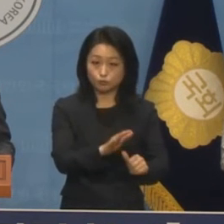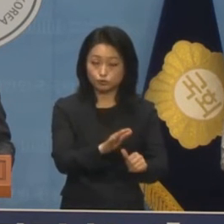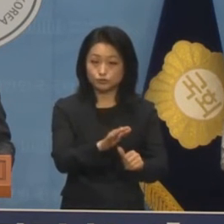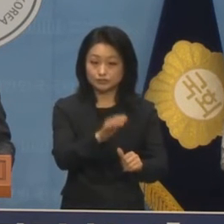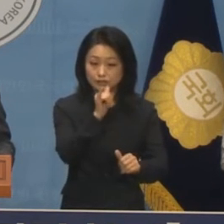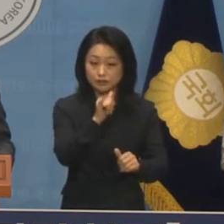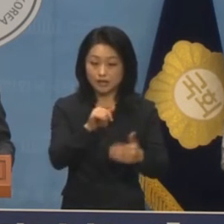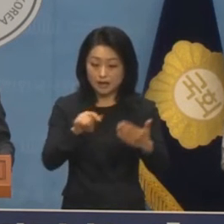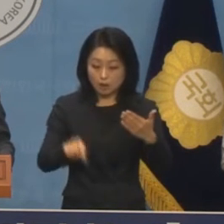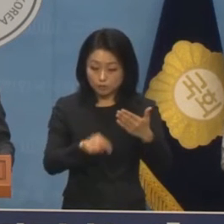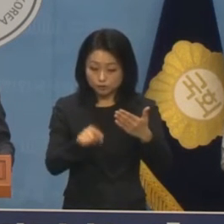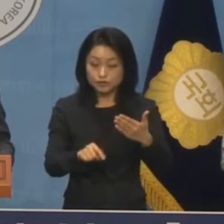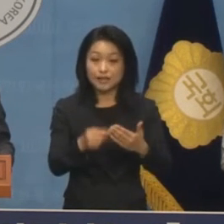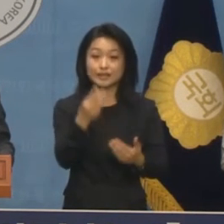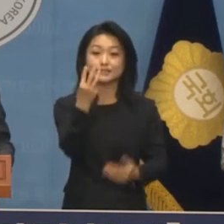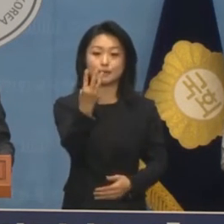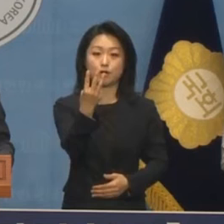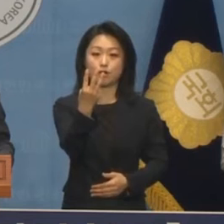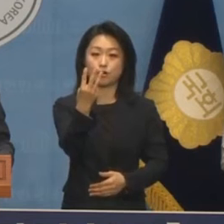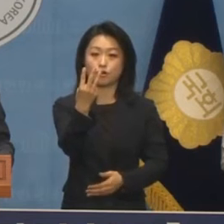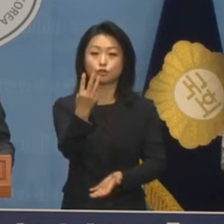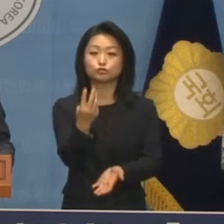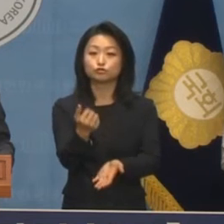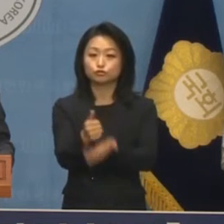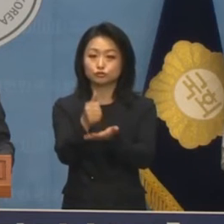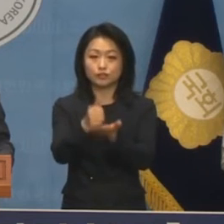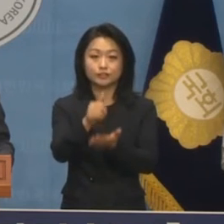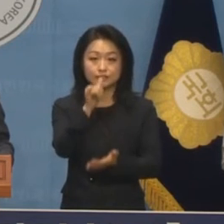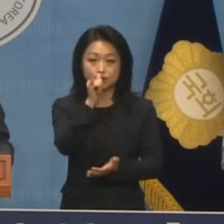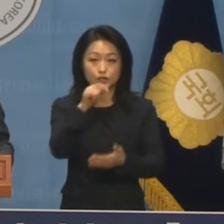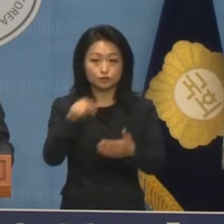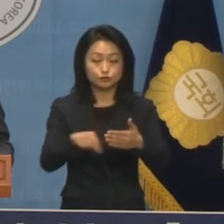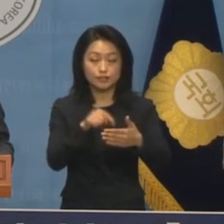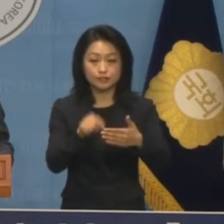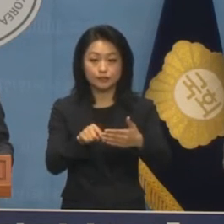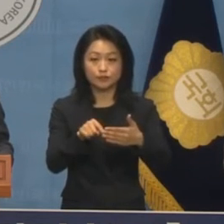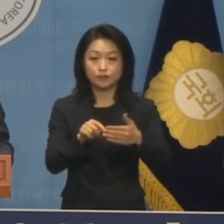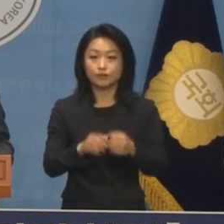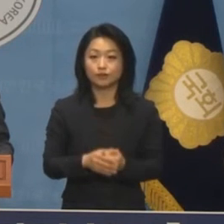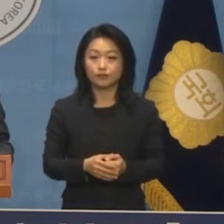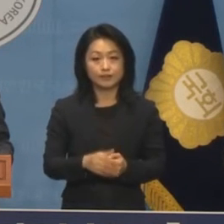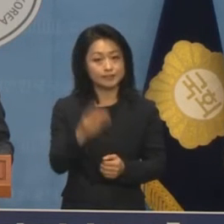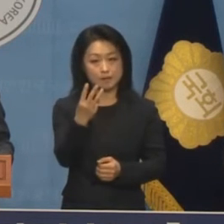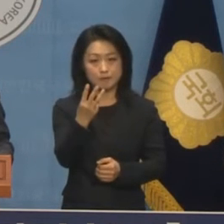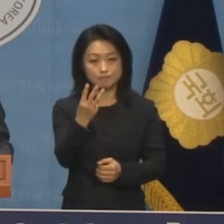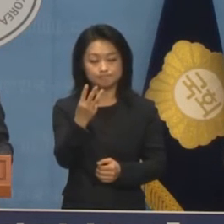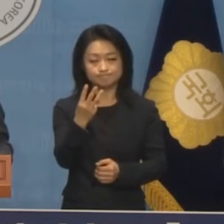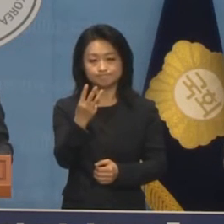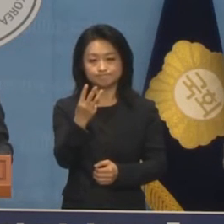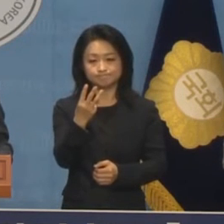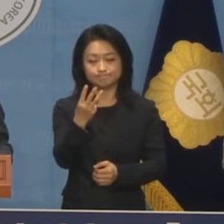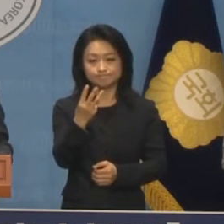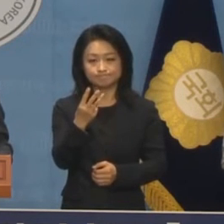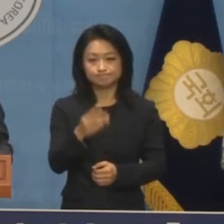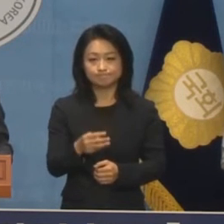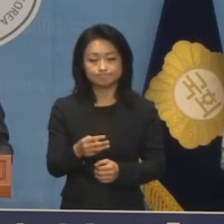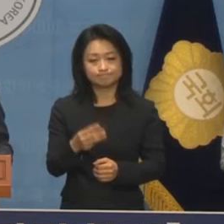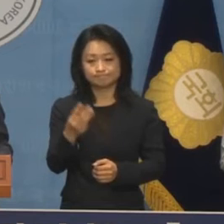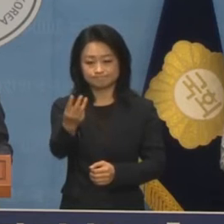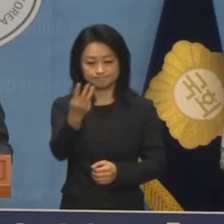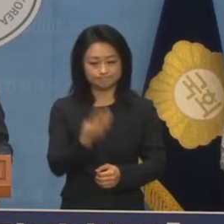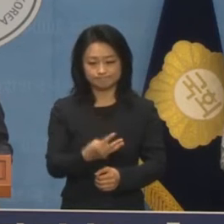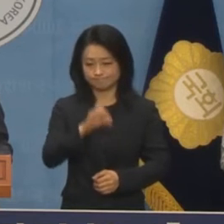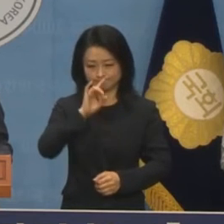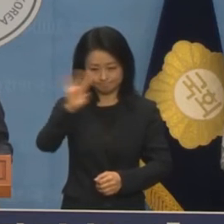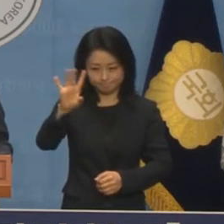한 분으로 3분이 추천이 되어 있는 상황이기 때문에 그 중에서 어느 한 분도 최종 3인에 속하면